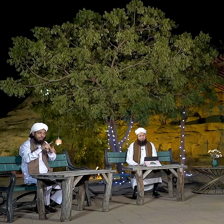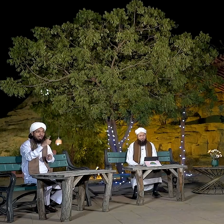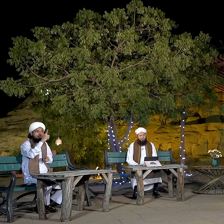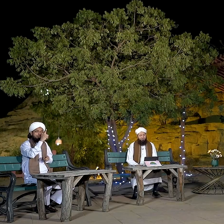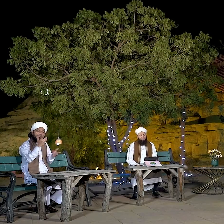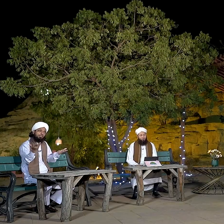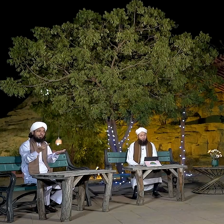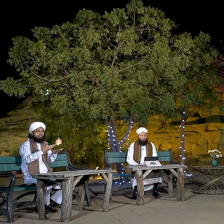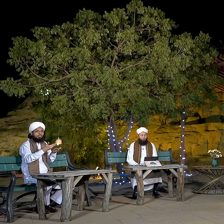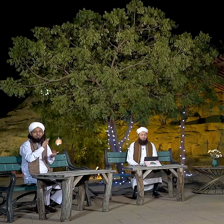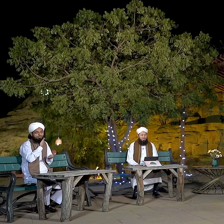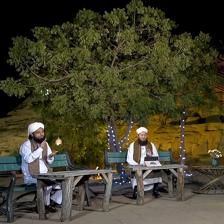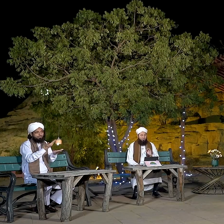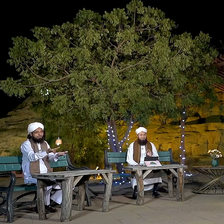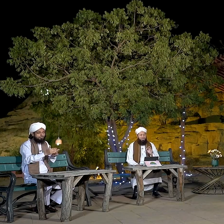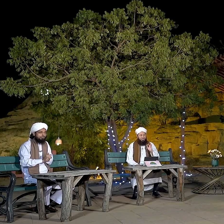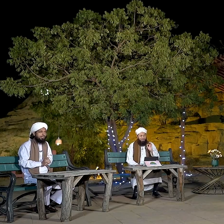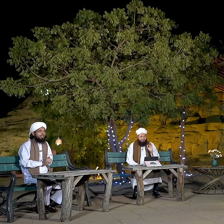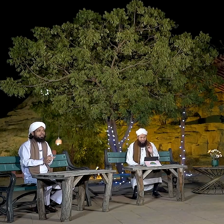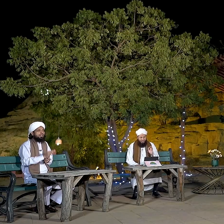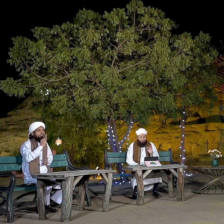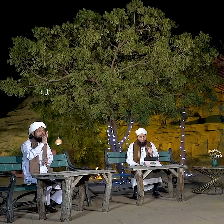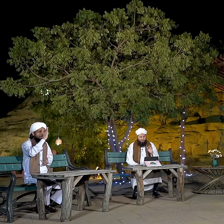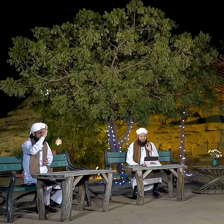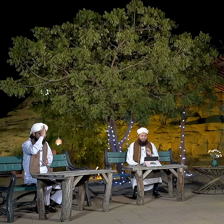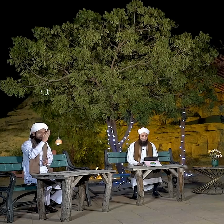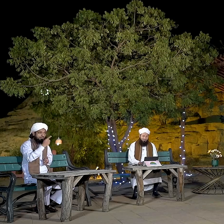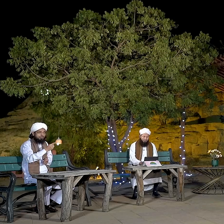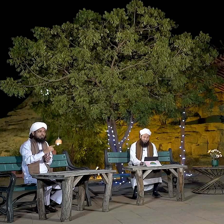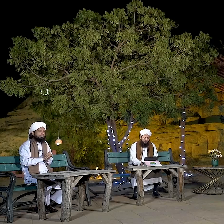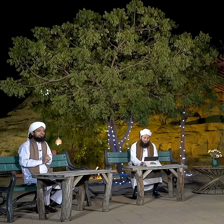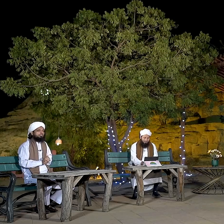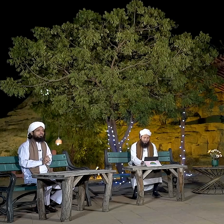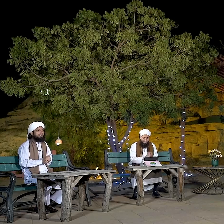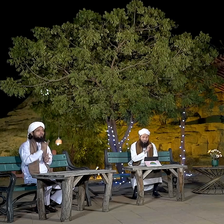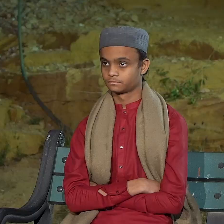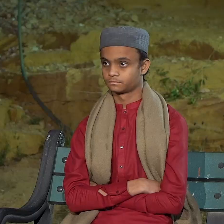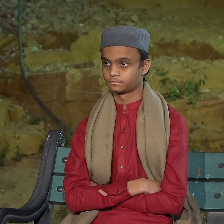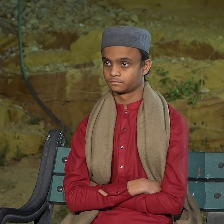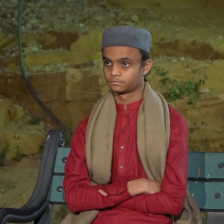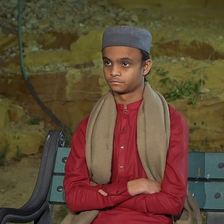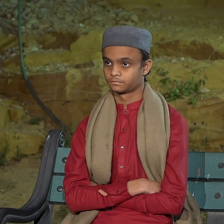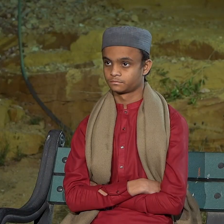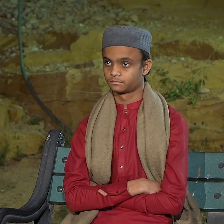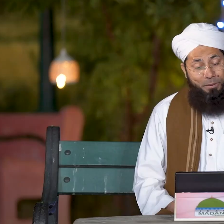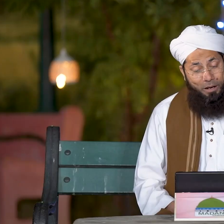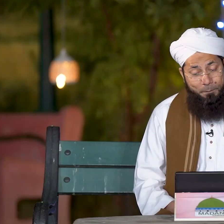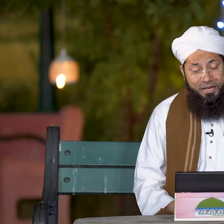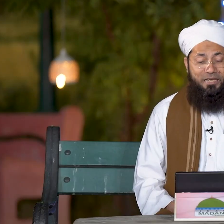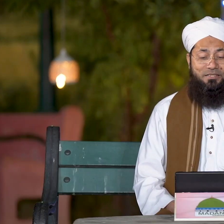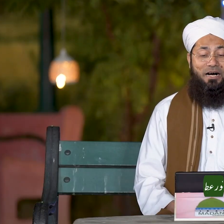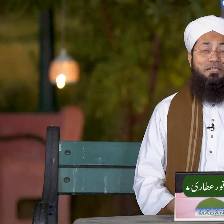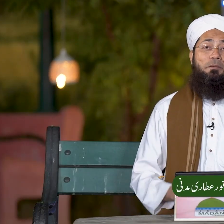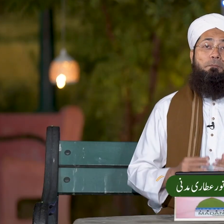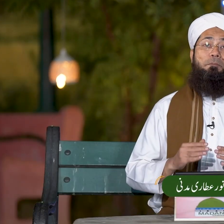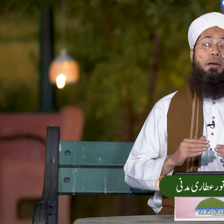لیں، فقلت نبیا عبدا۔ آقا کریم علیہ السلام فرماتے ہیں میں نے کہا کہ پیغمبری